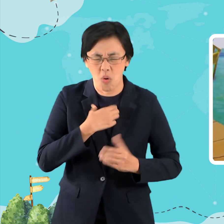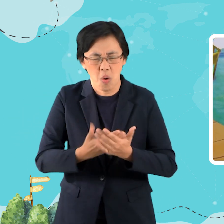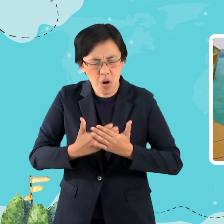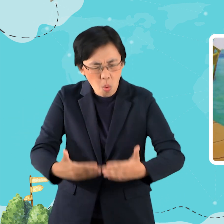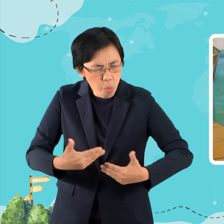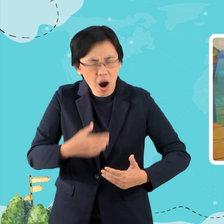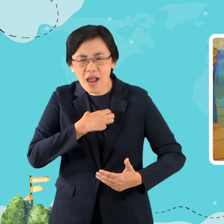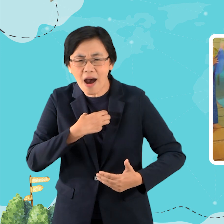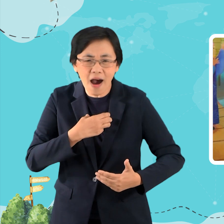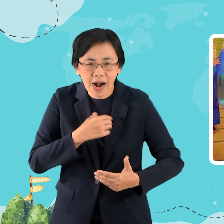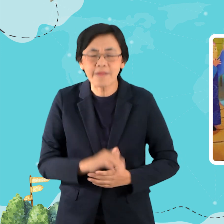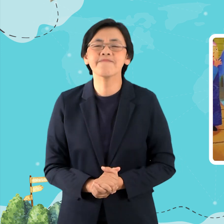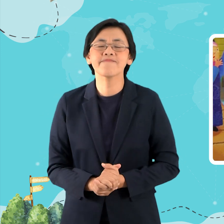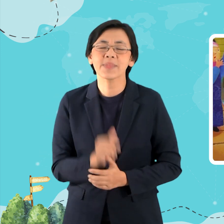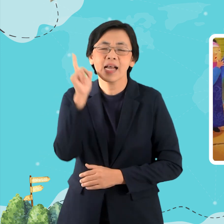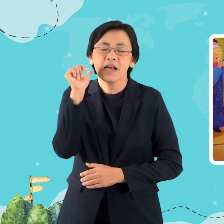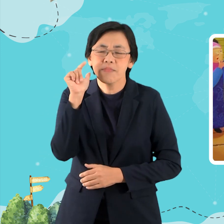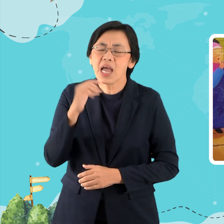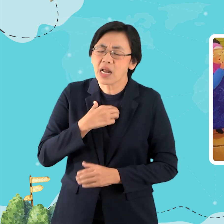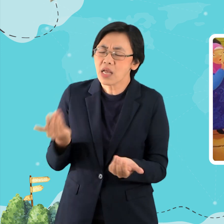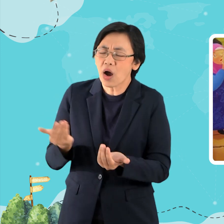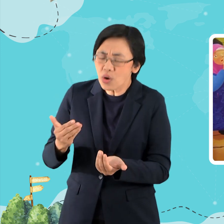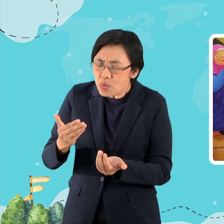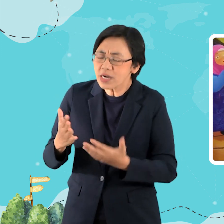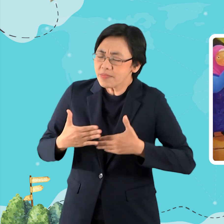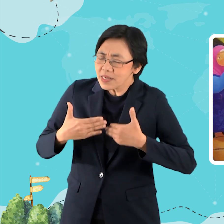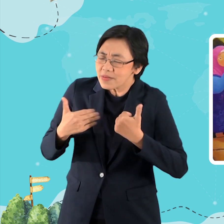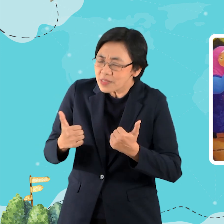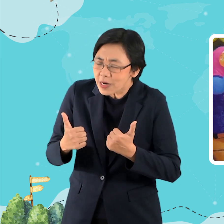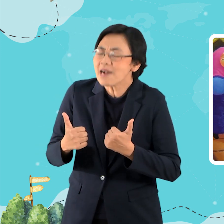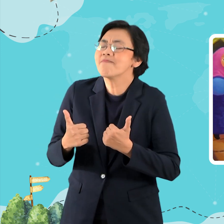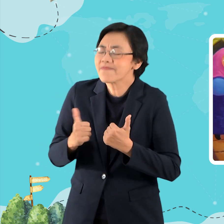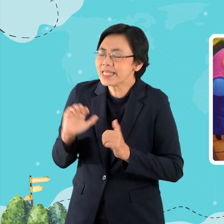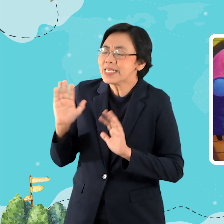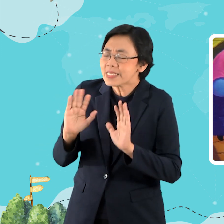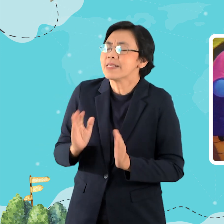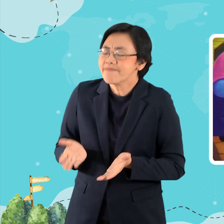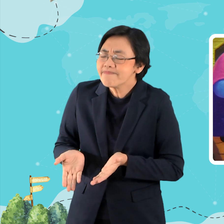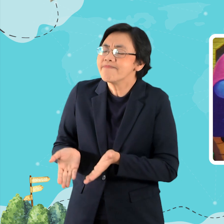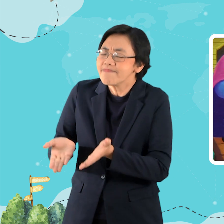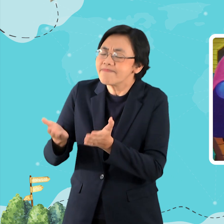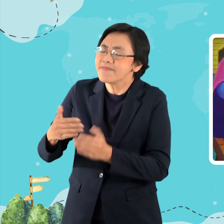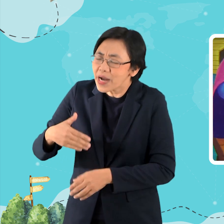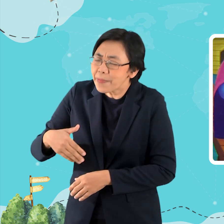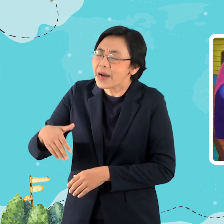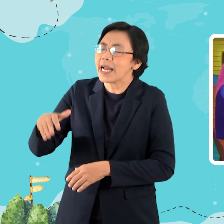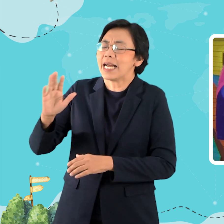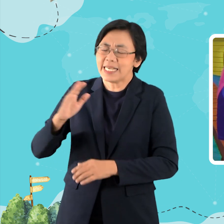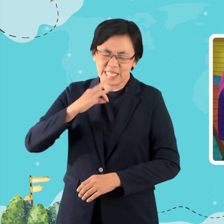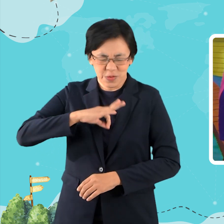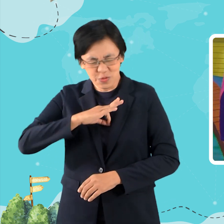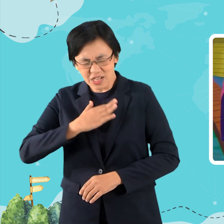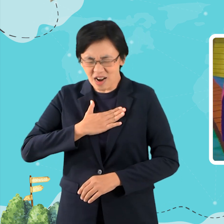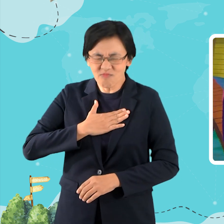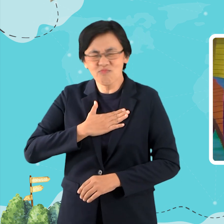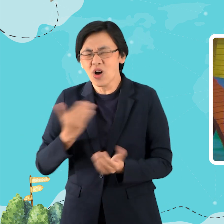าความร่ำรวยนางดังอัมบลอยากเห็นลูกชายมีความสุขจึงจำใจให้ลูกจากไปแม้ใ